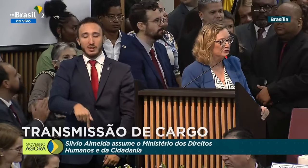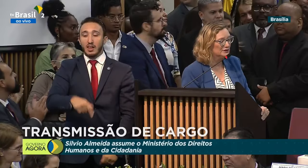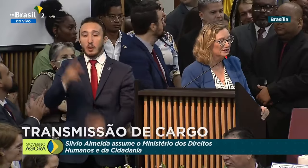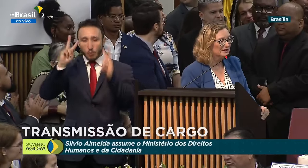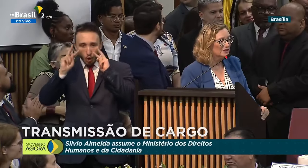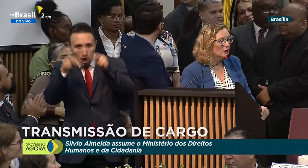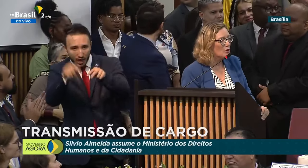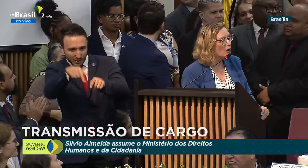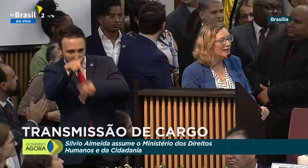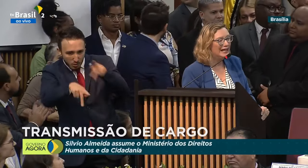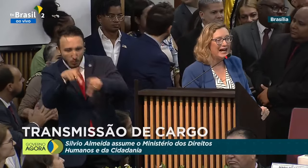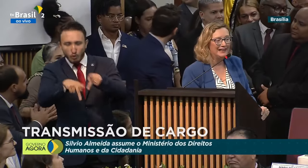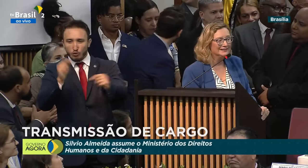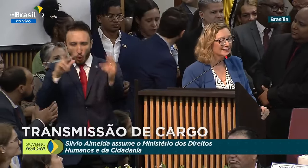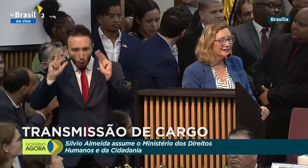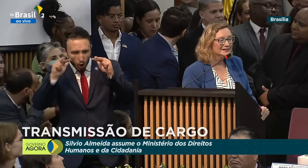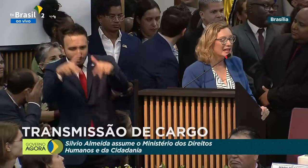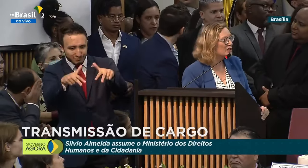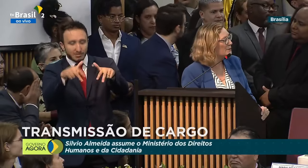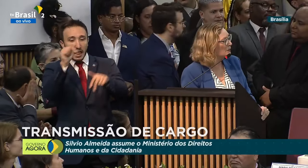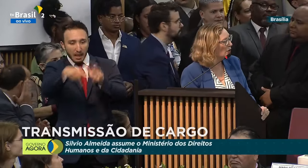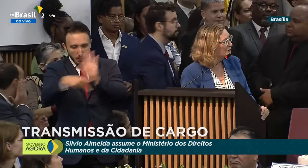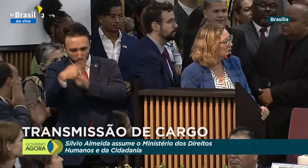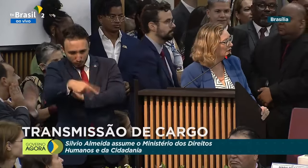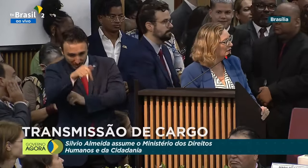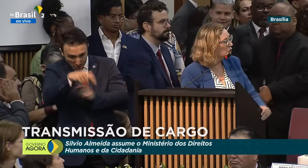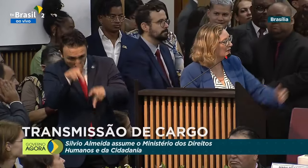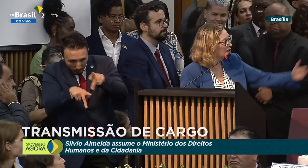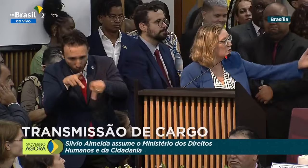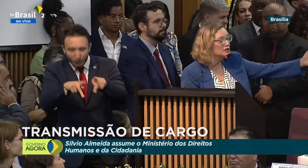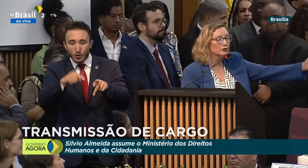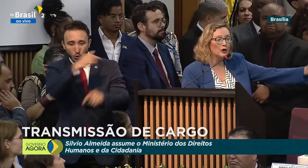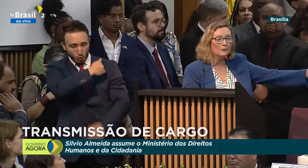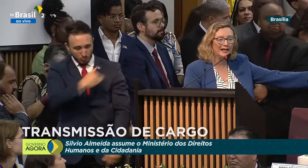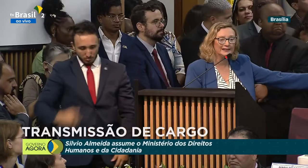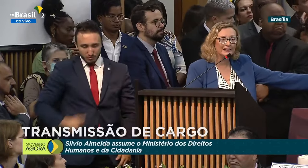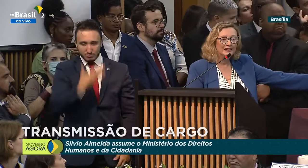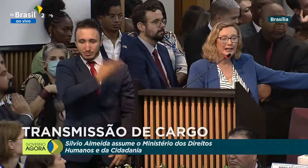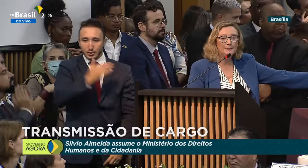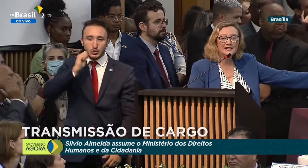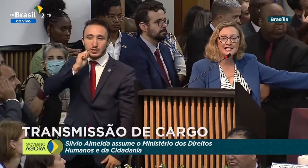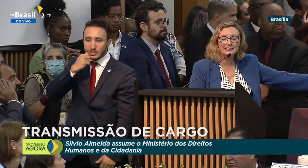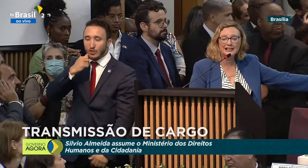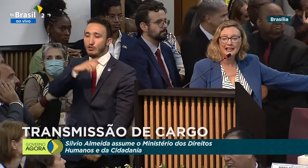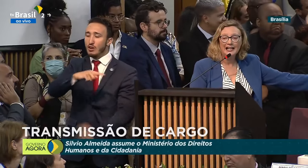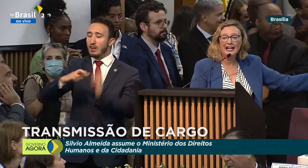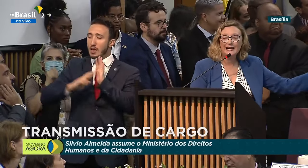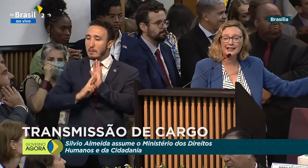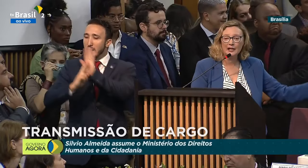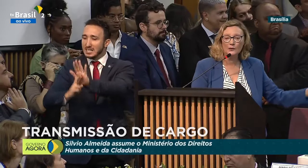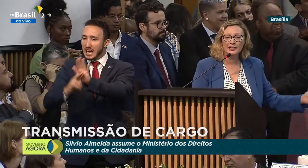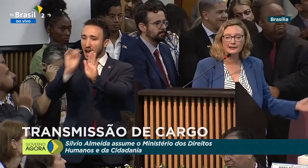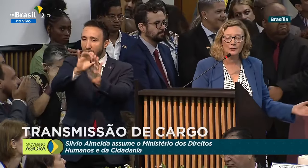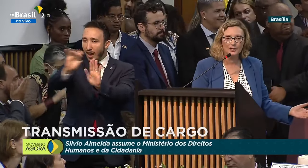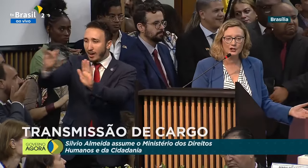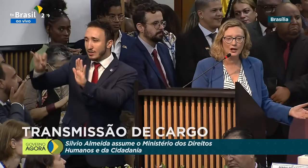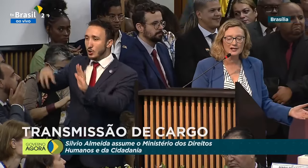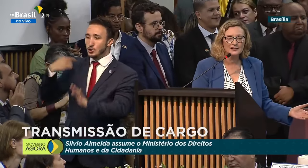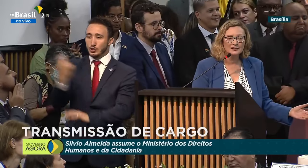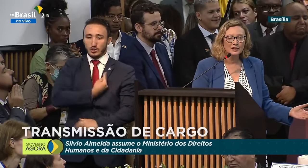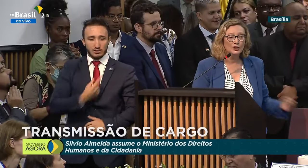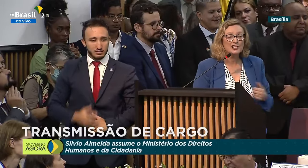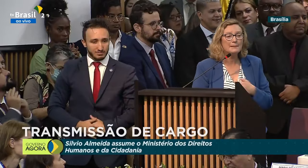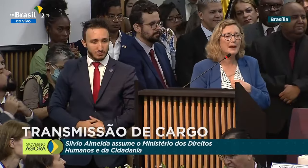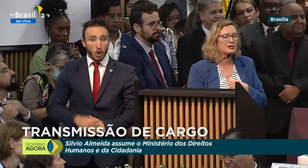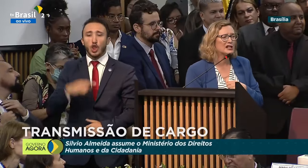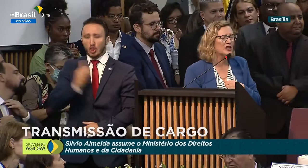neste povo com o olhar neste povo que o ministro Silvio Almeida representa a cada um e cada uma de